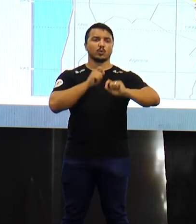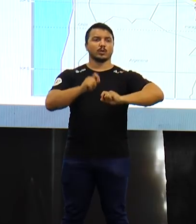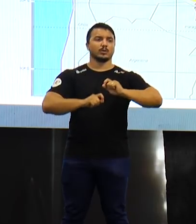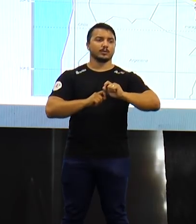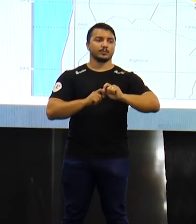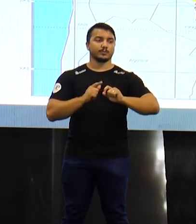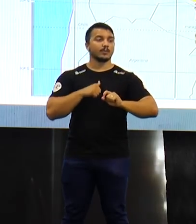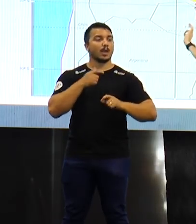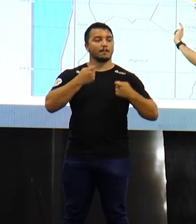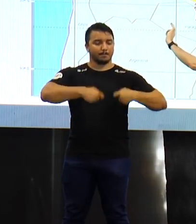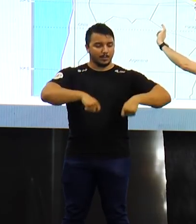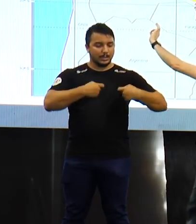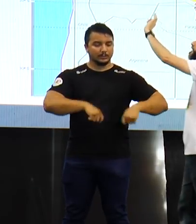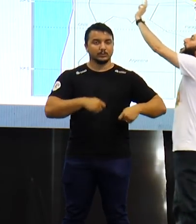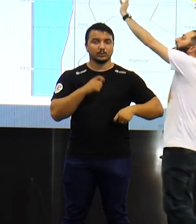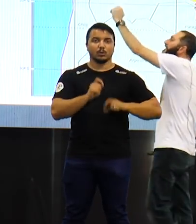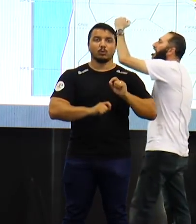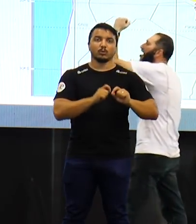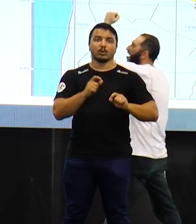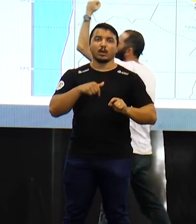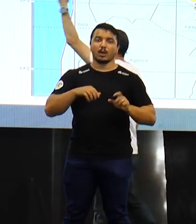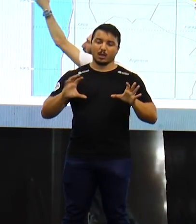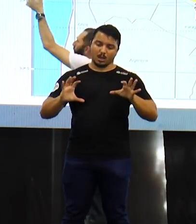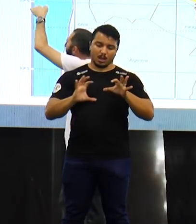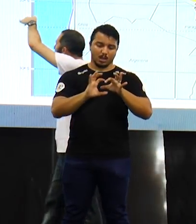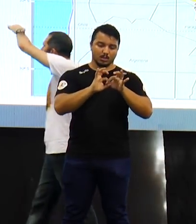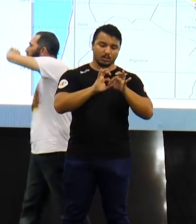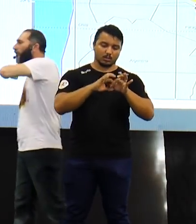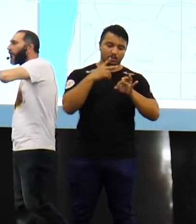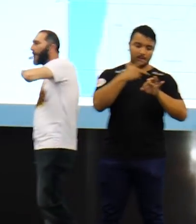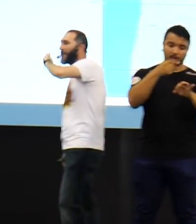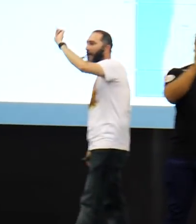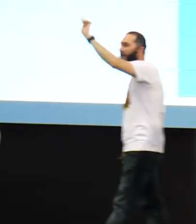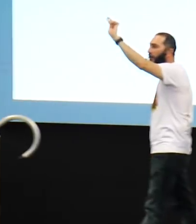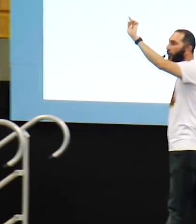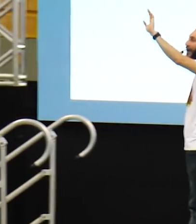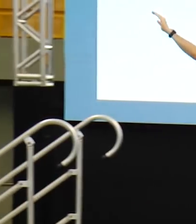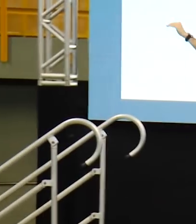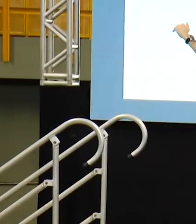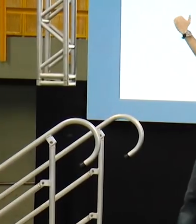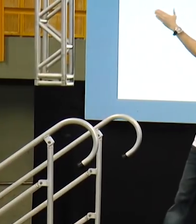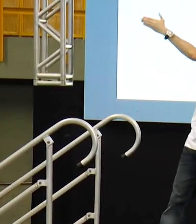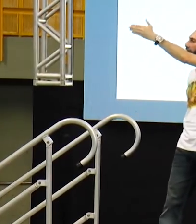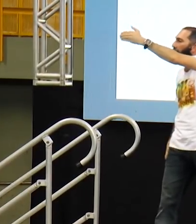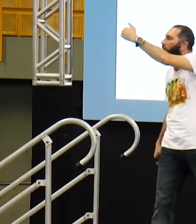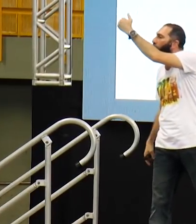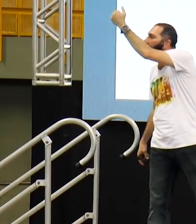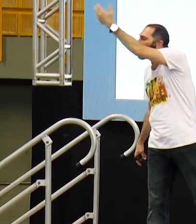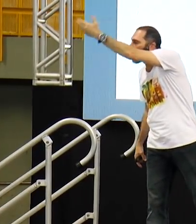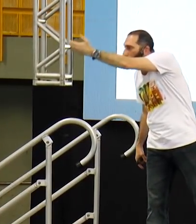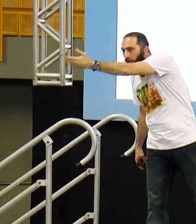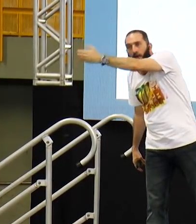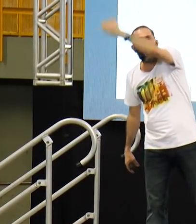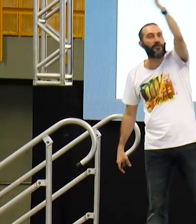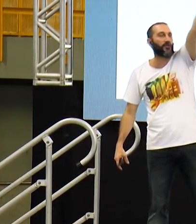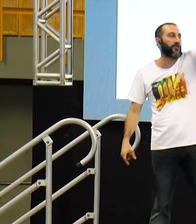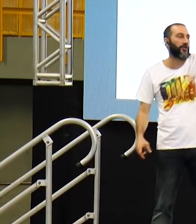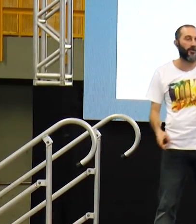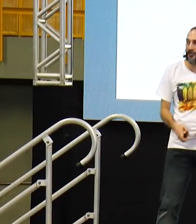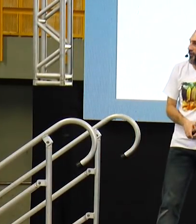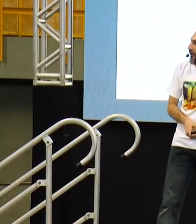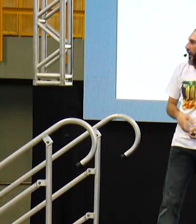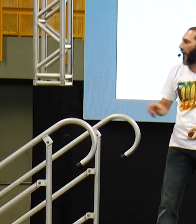seguinte: é preciso se integrar o Brasil para não entregar o Brasil